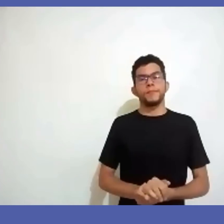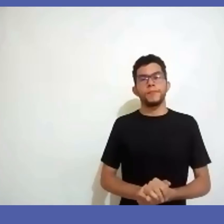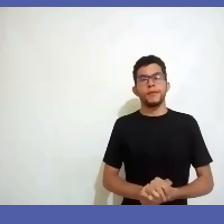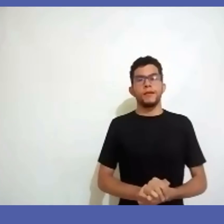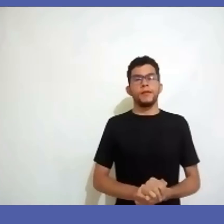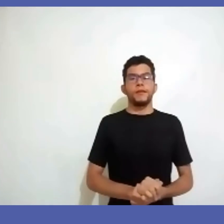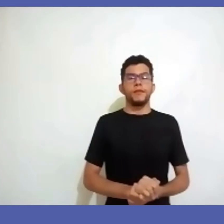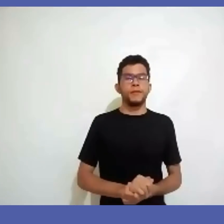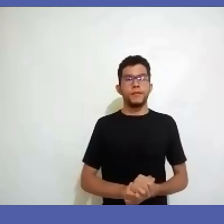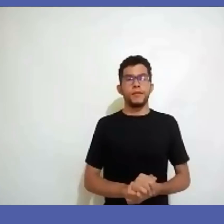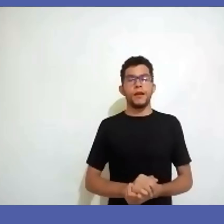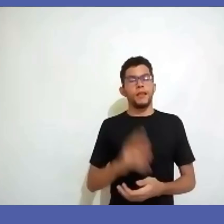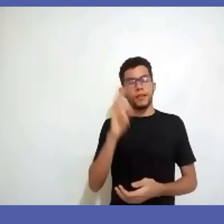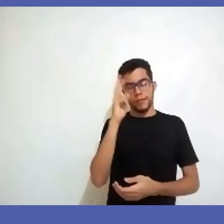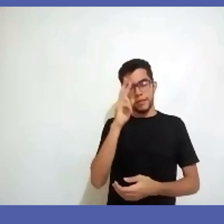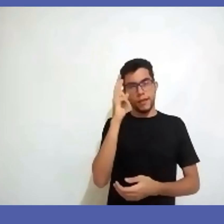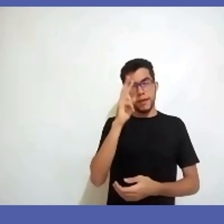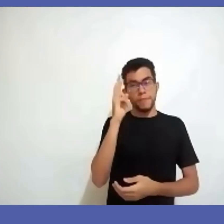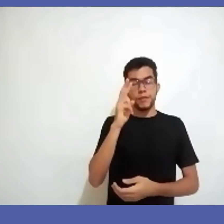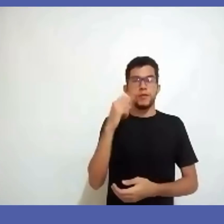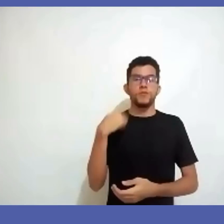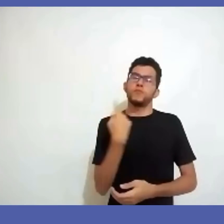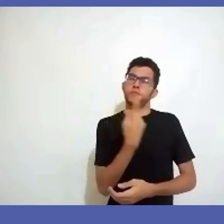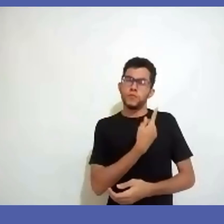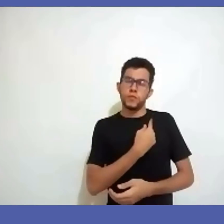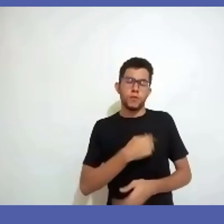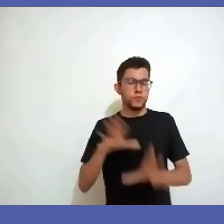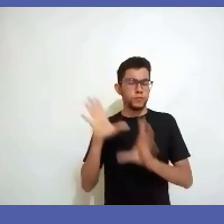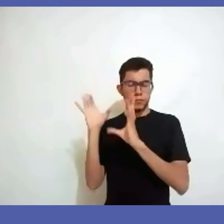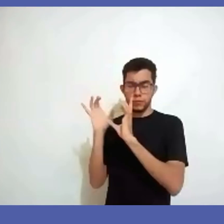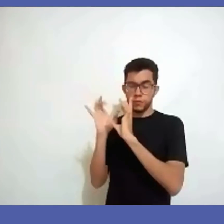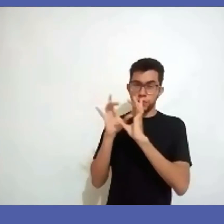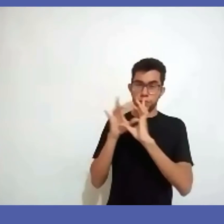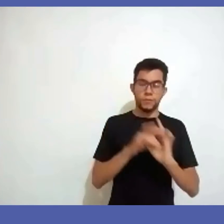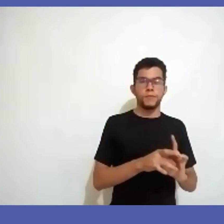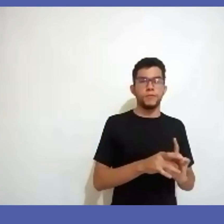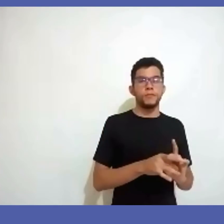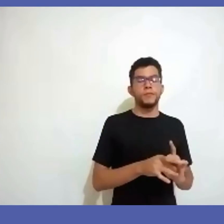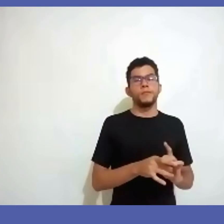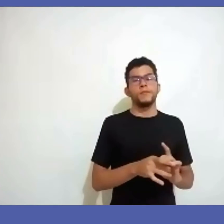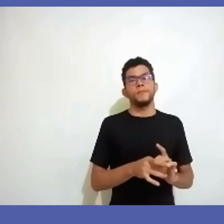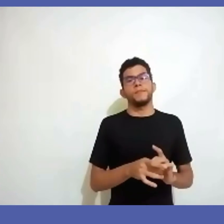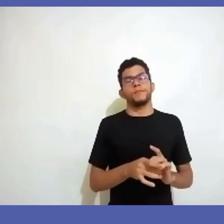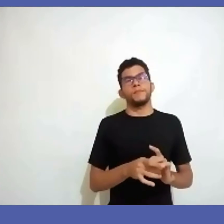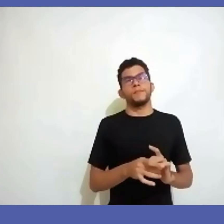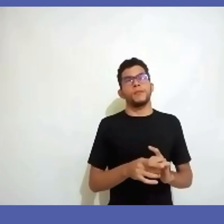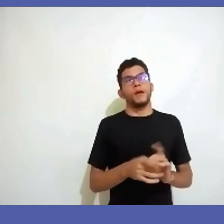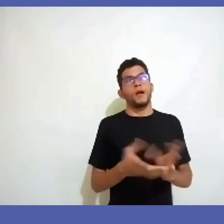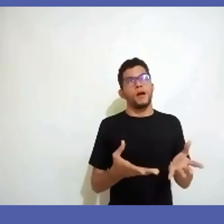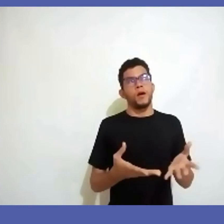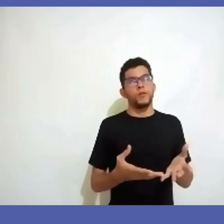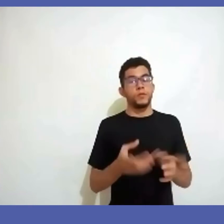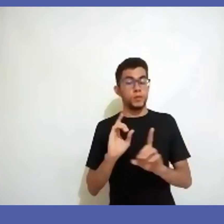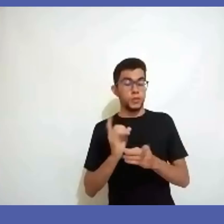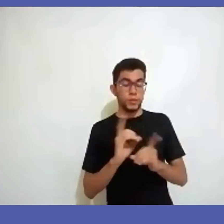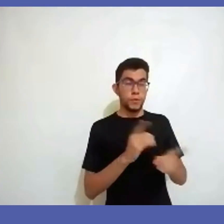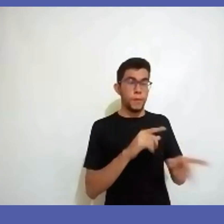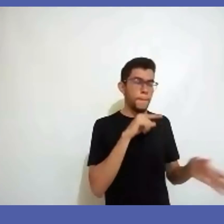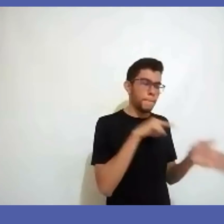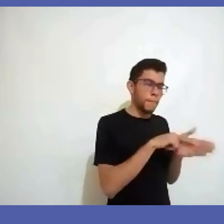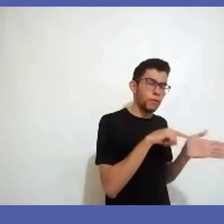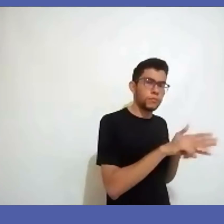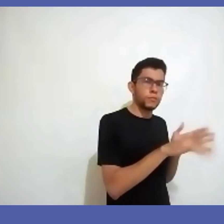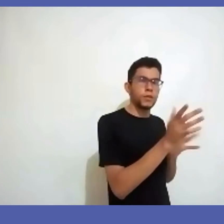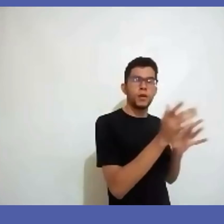Lembre-se que nós estamos dentro do contexto da pergunta que os discípulos fizeram a Jesus: